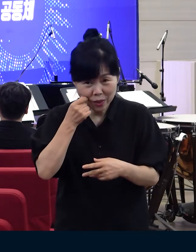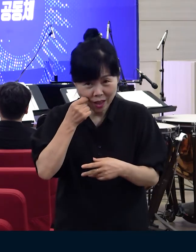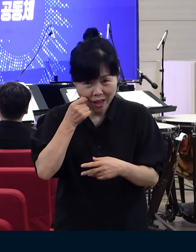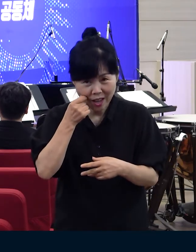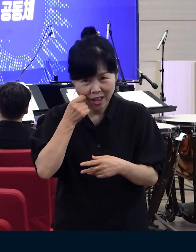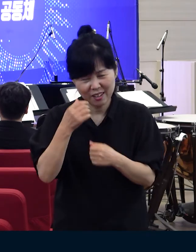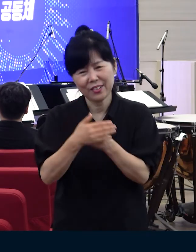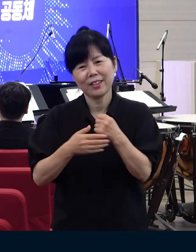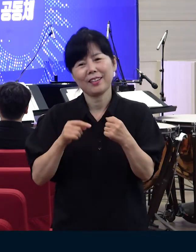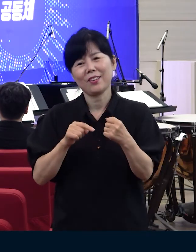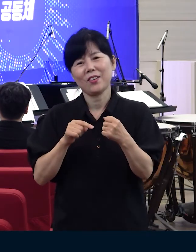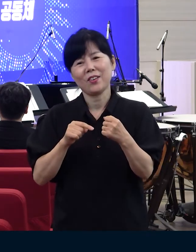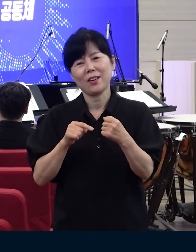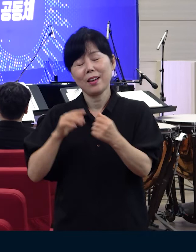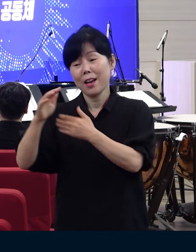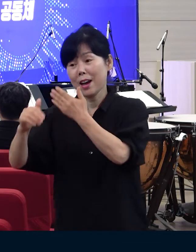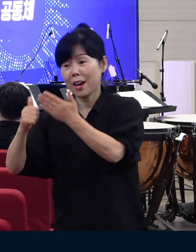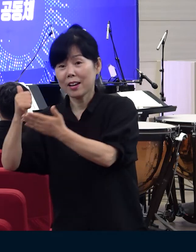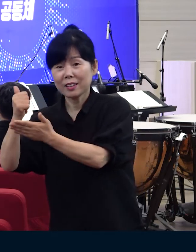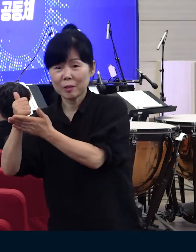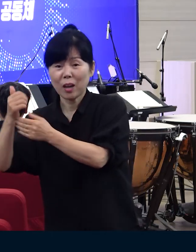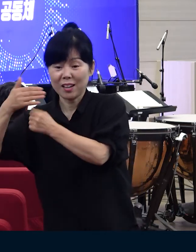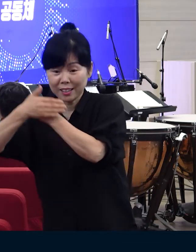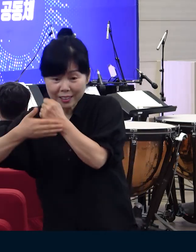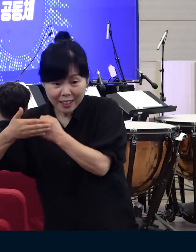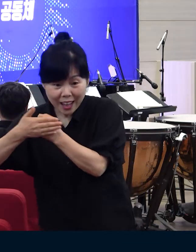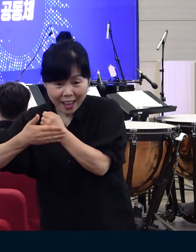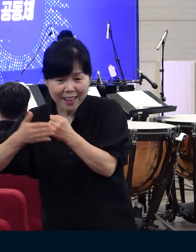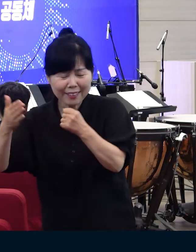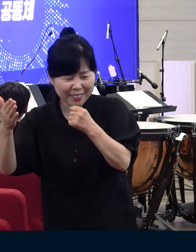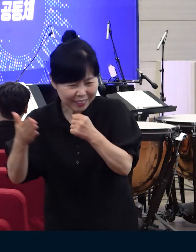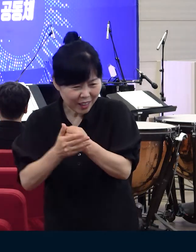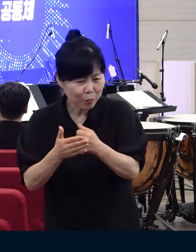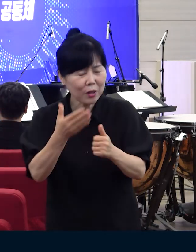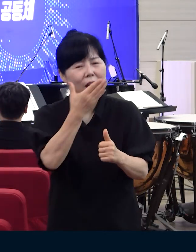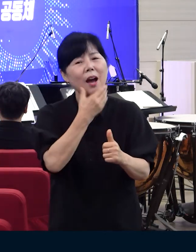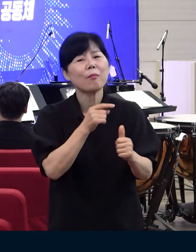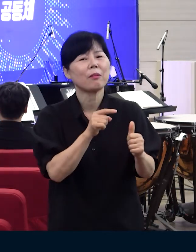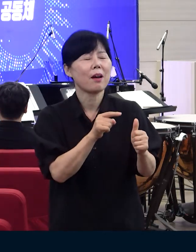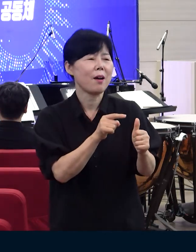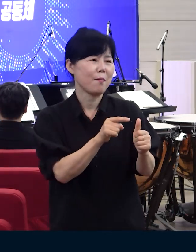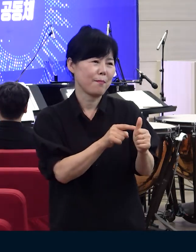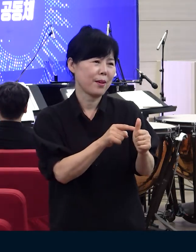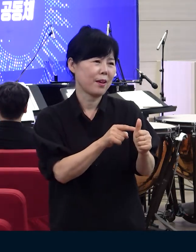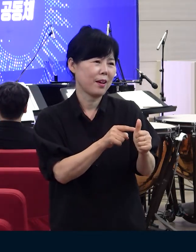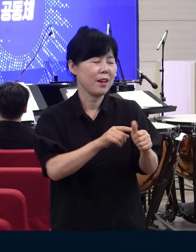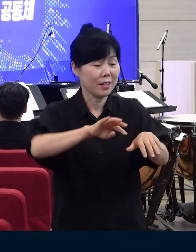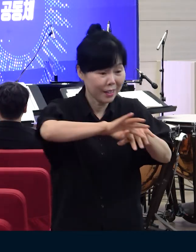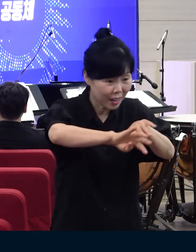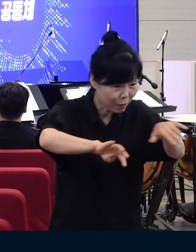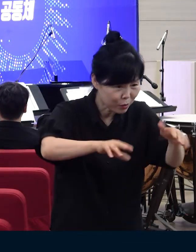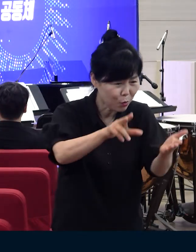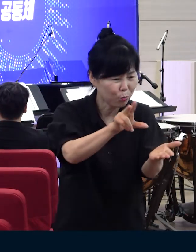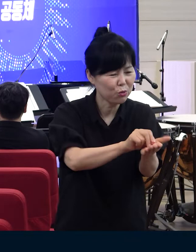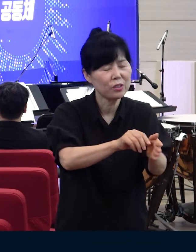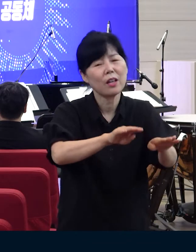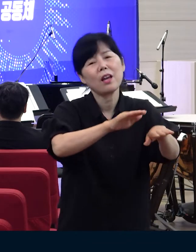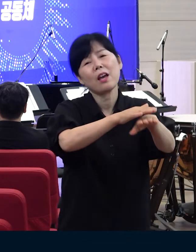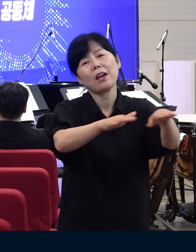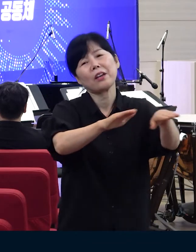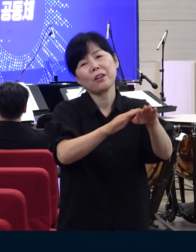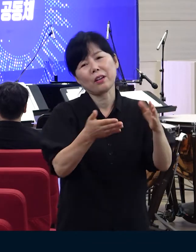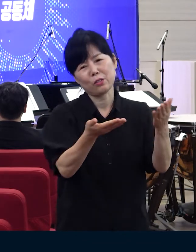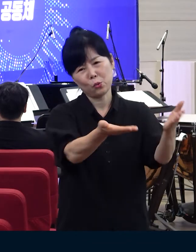그 은혜를 하나님께서 아브라함에게 지금 베풀고 계신 것이다 하는 거죠. 이유는 뭐냐?